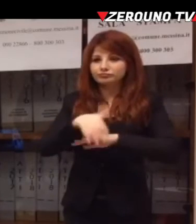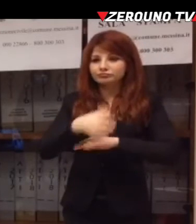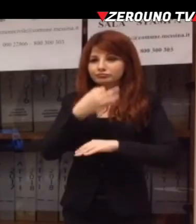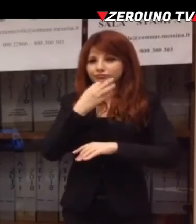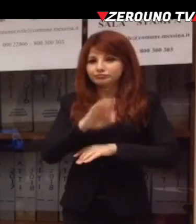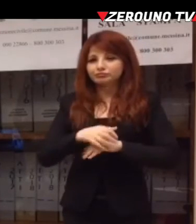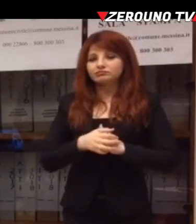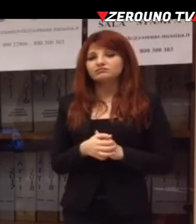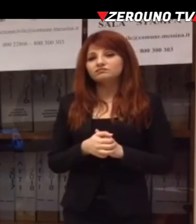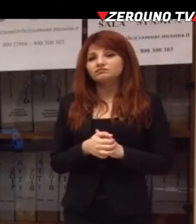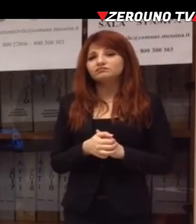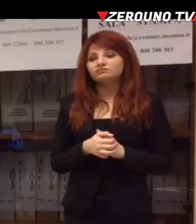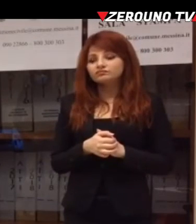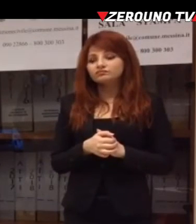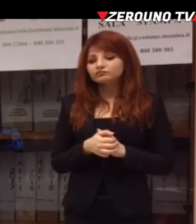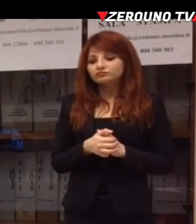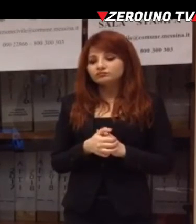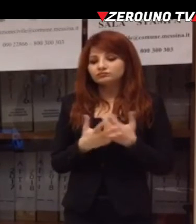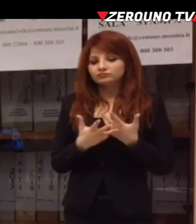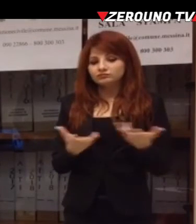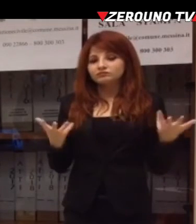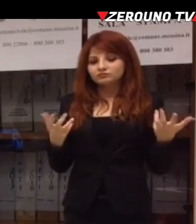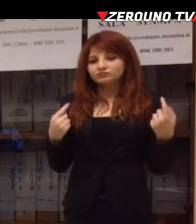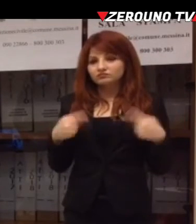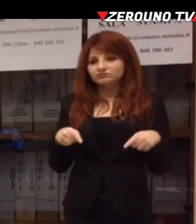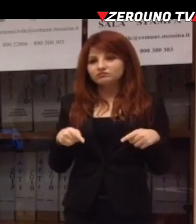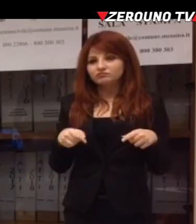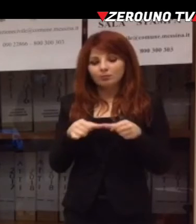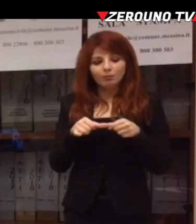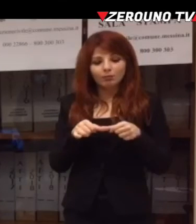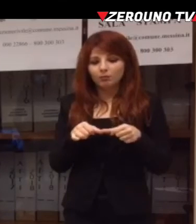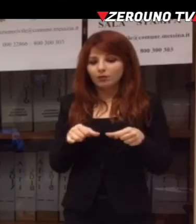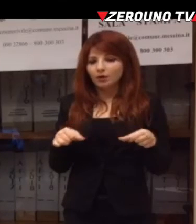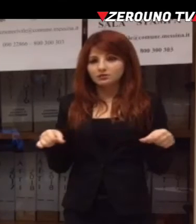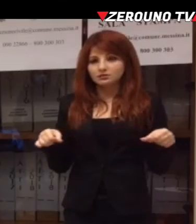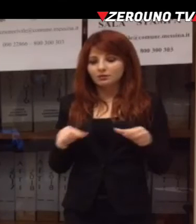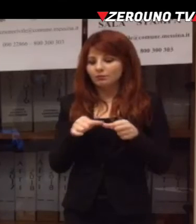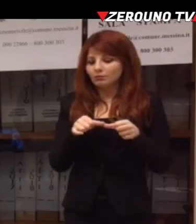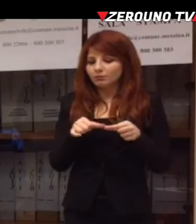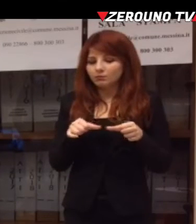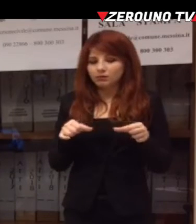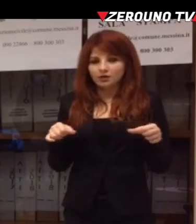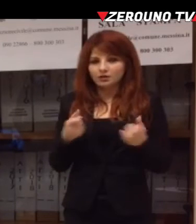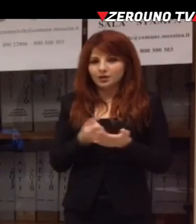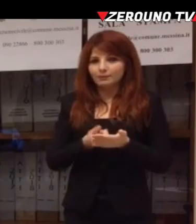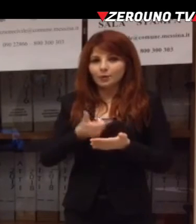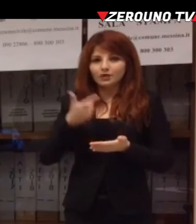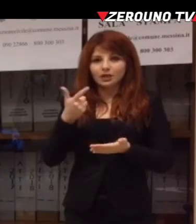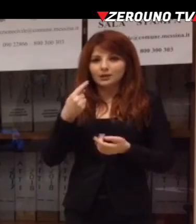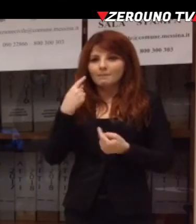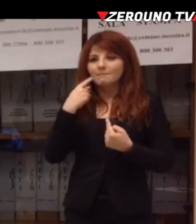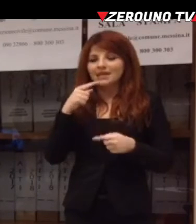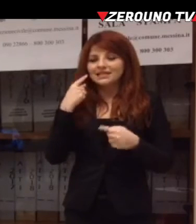mi permetto di dire, è l'elemento fondamentale della conclusione di questa fase, Messina